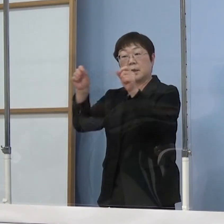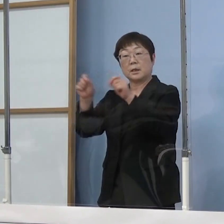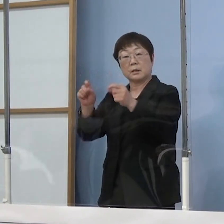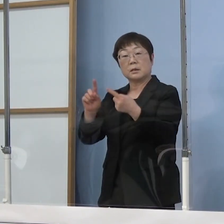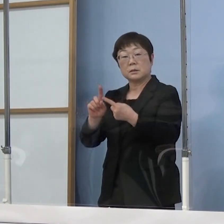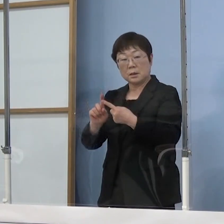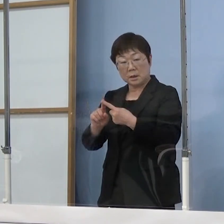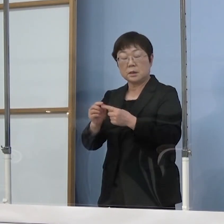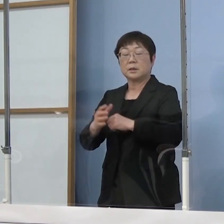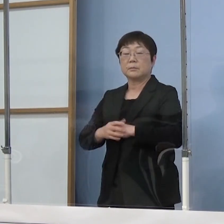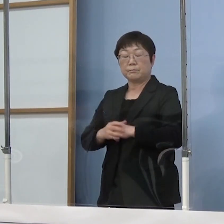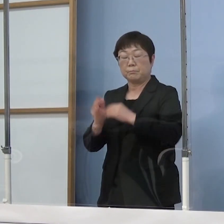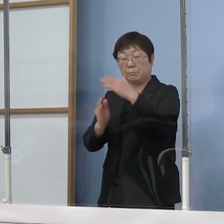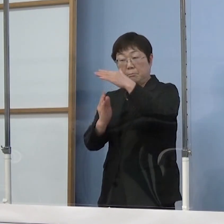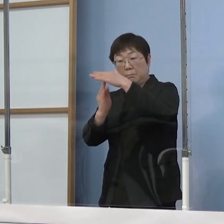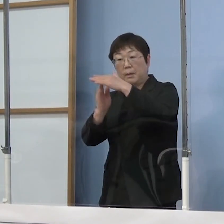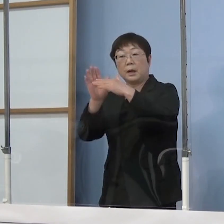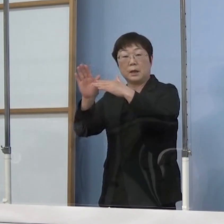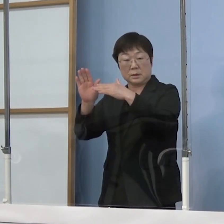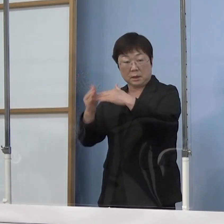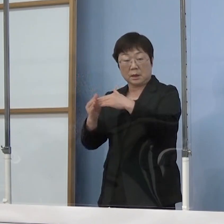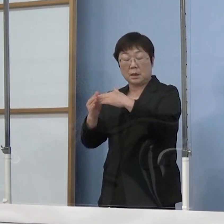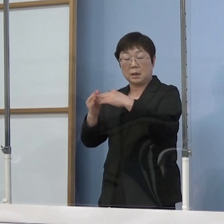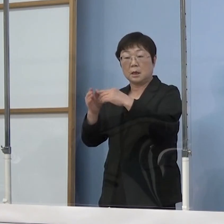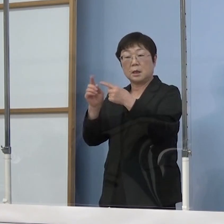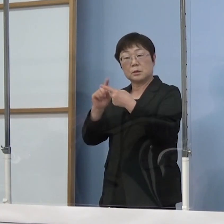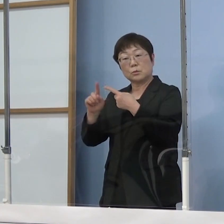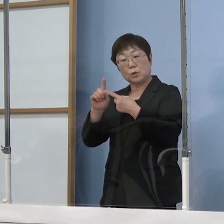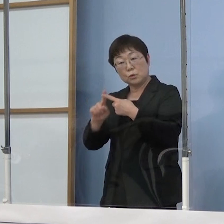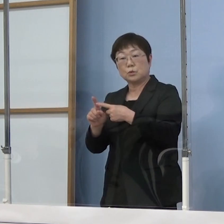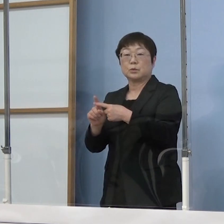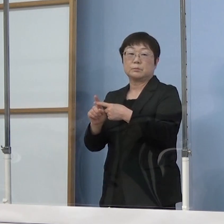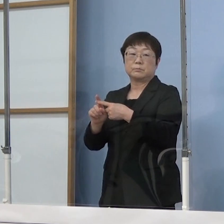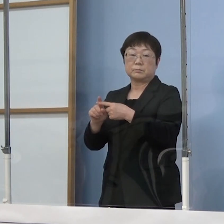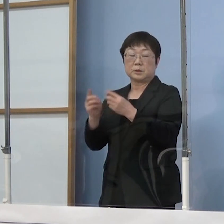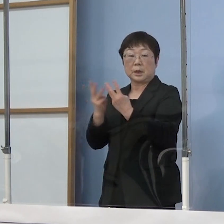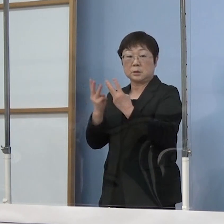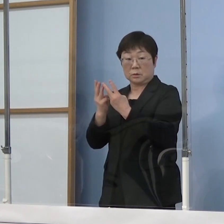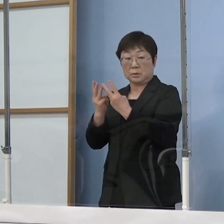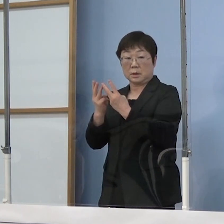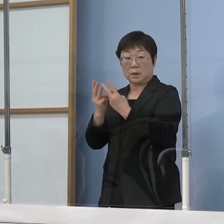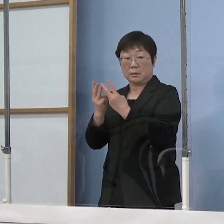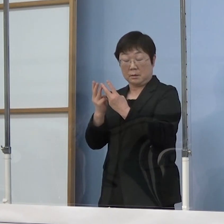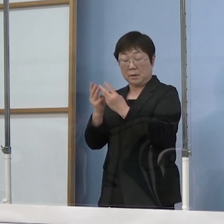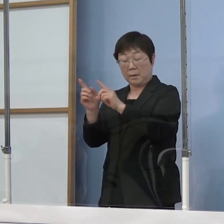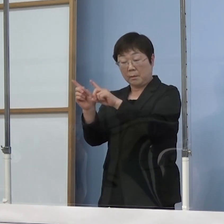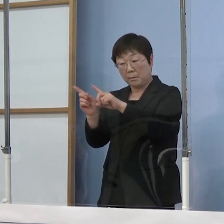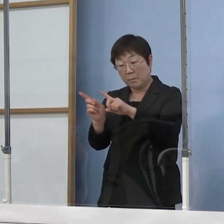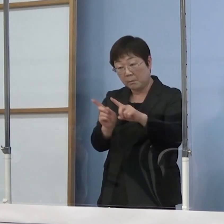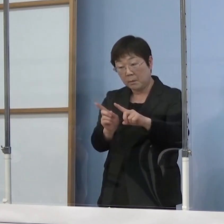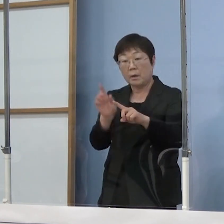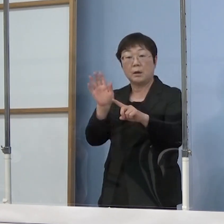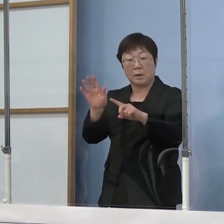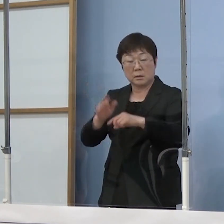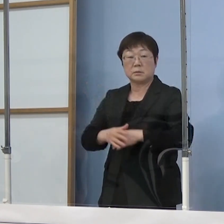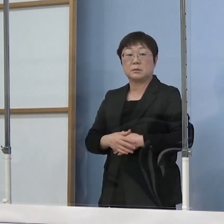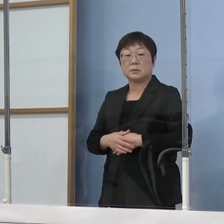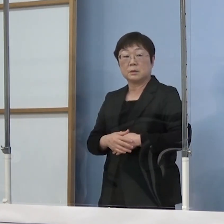あ、少々ピークはあったものの、徐々に今のところ少しトレンドは下がりつつある、